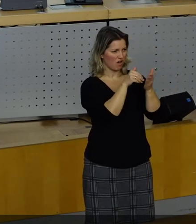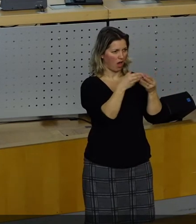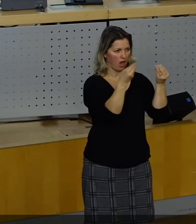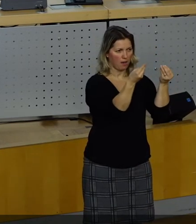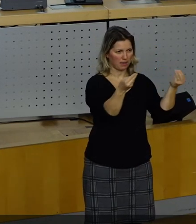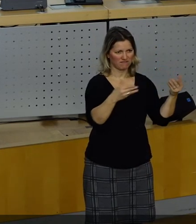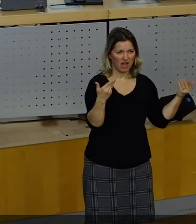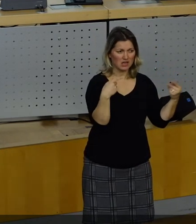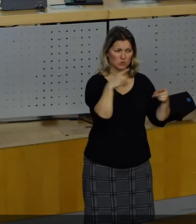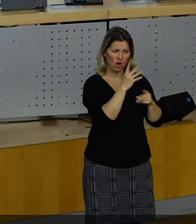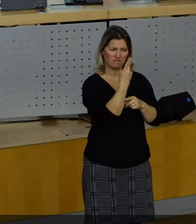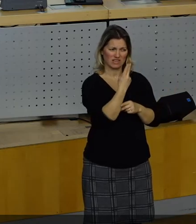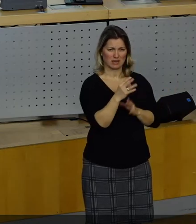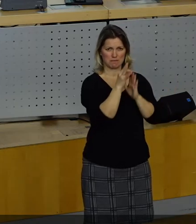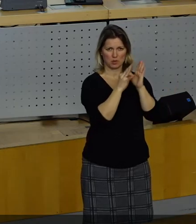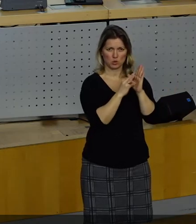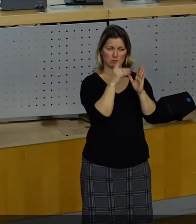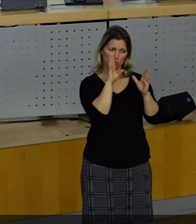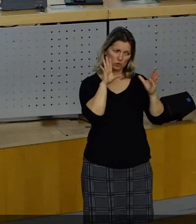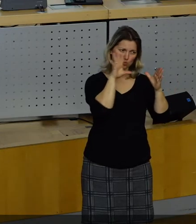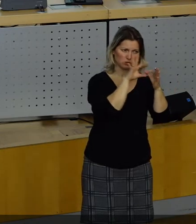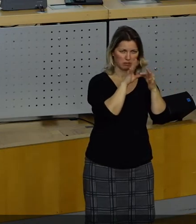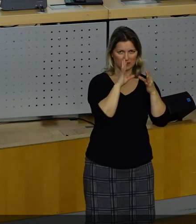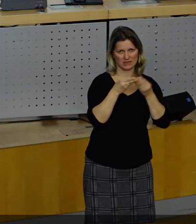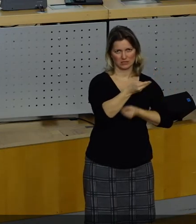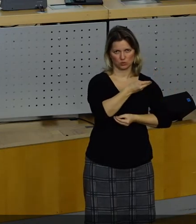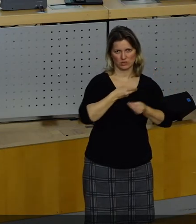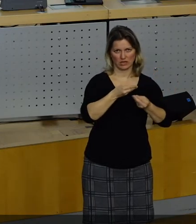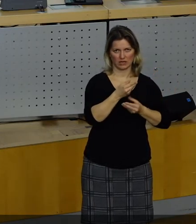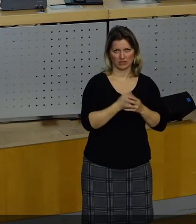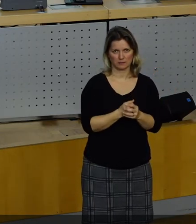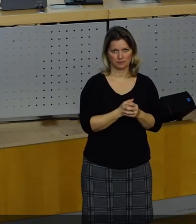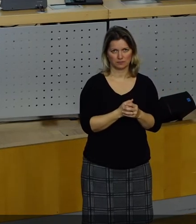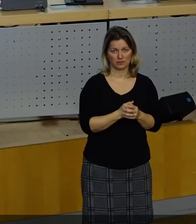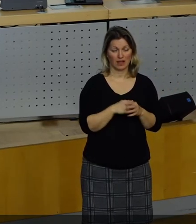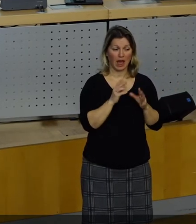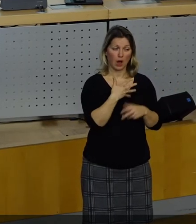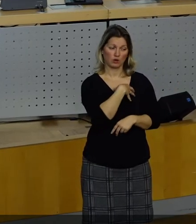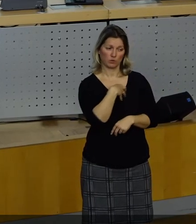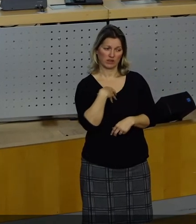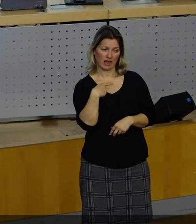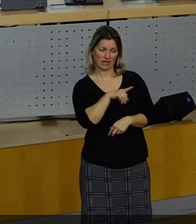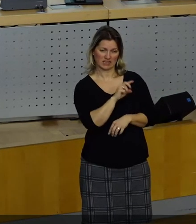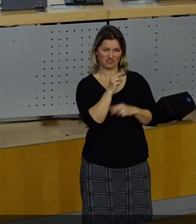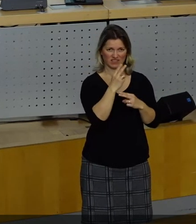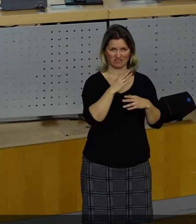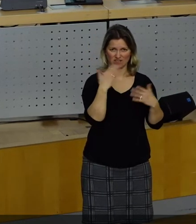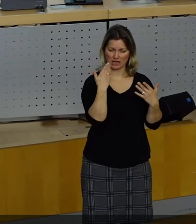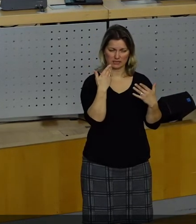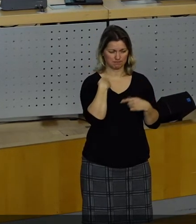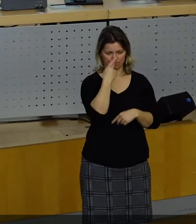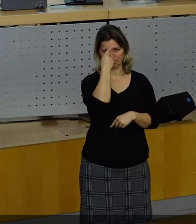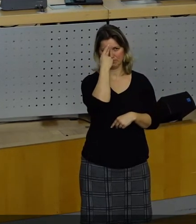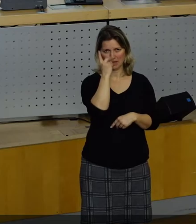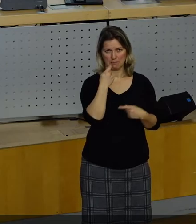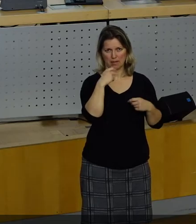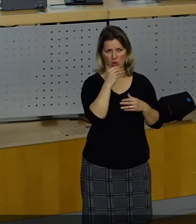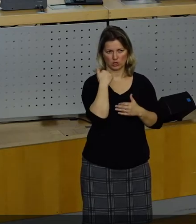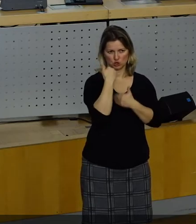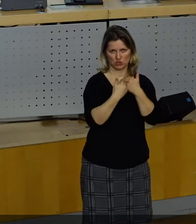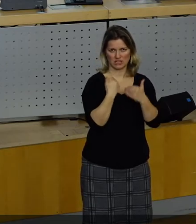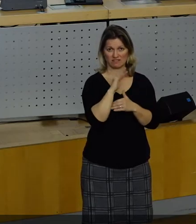alles Aspekte, die muss man immer zusammen diskutieren. Und ich glaube, was in Dresden immer zentral ist, auch mit der entsprechenden Baugeschichte, ist die Frage,